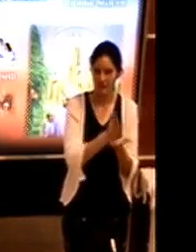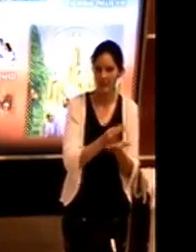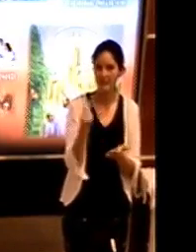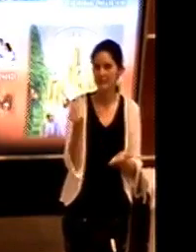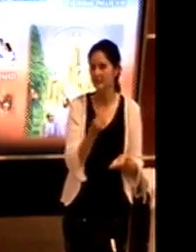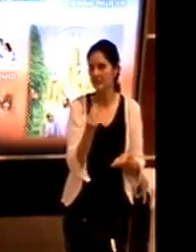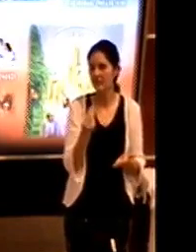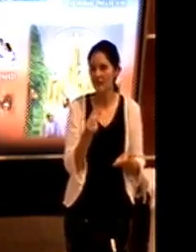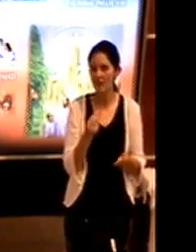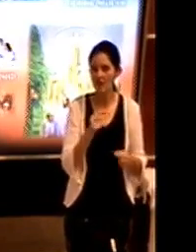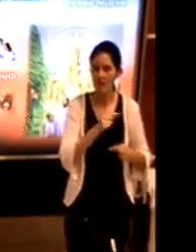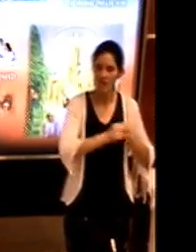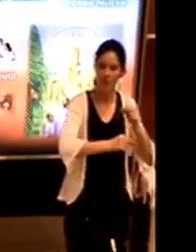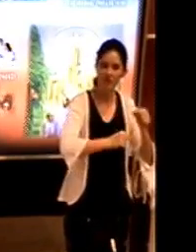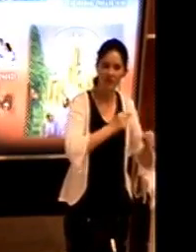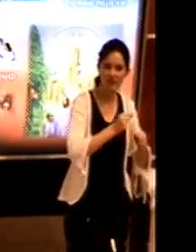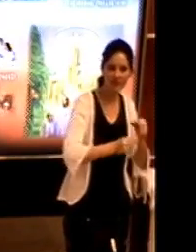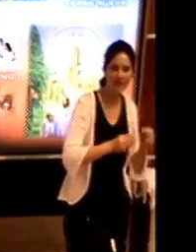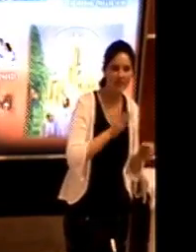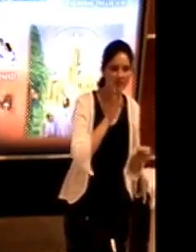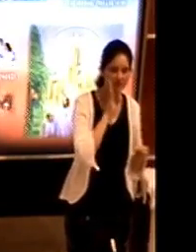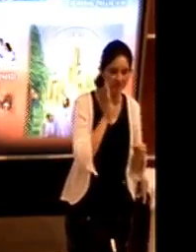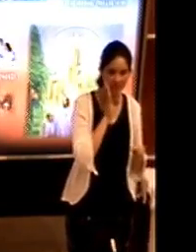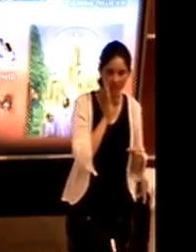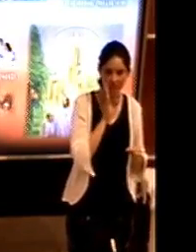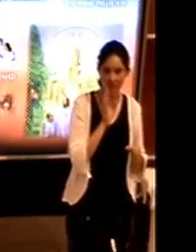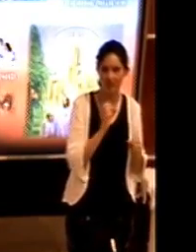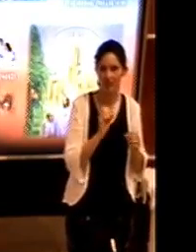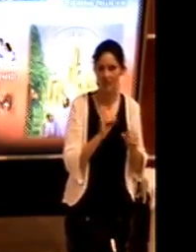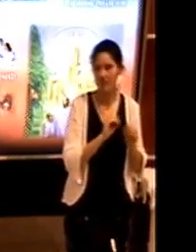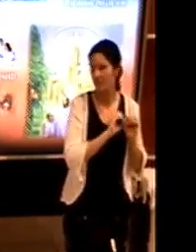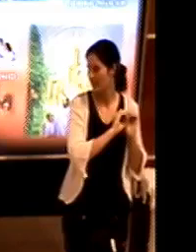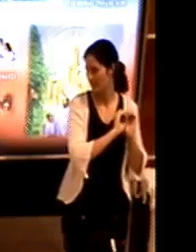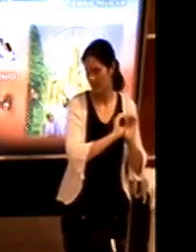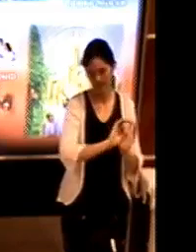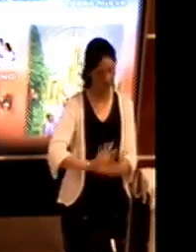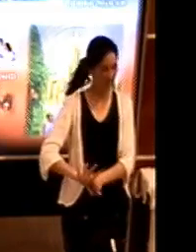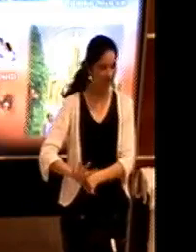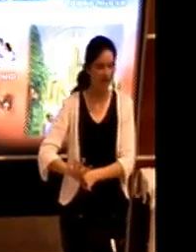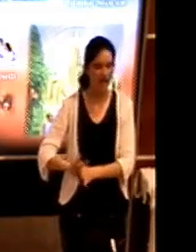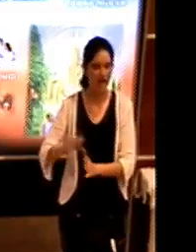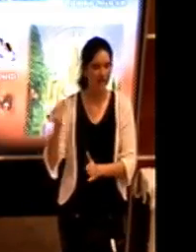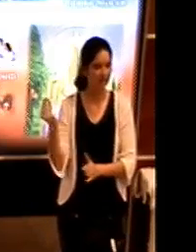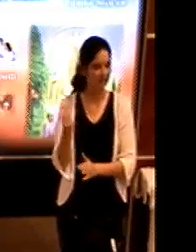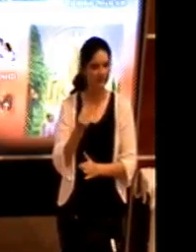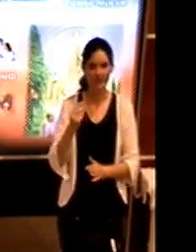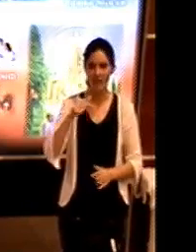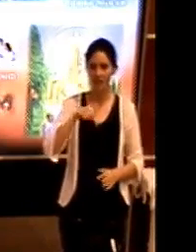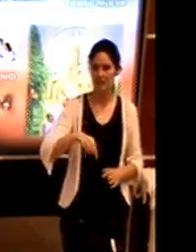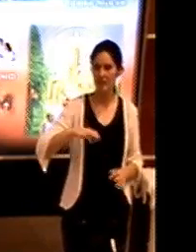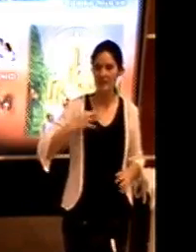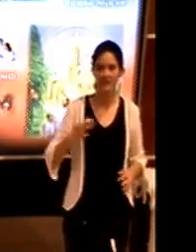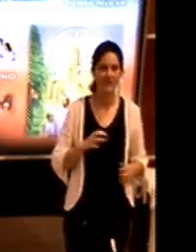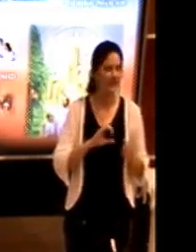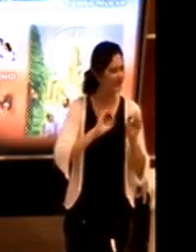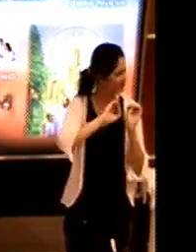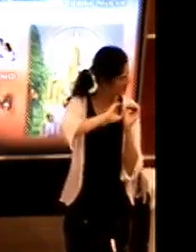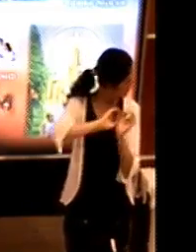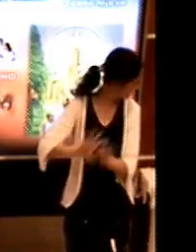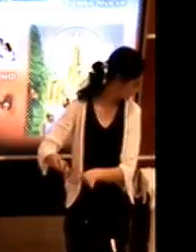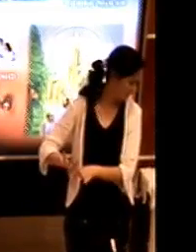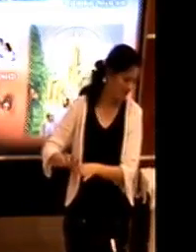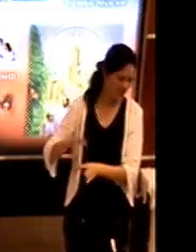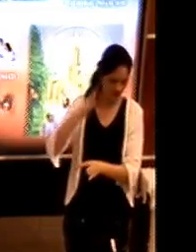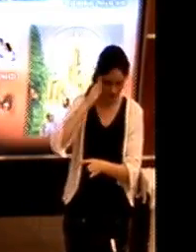pecado, cerrar el negocio que tengo, dejar a un lado y olvidarme de los negocios de esta vida, porque eso es lo que quiere Dios,